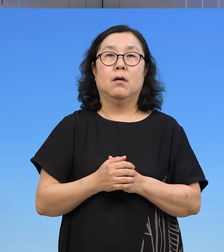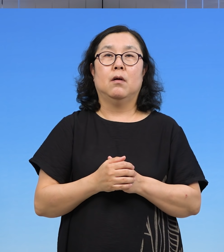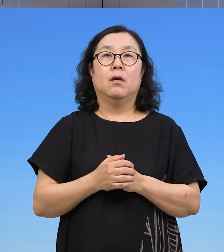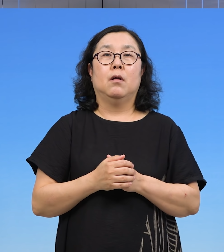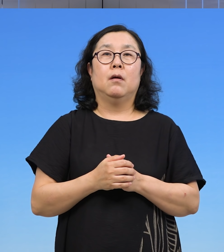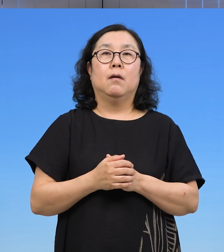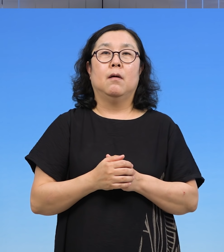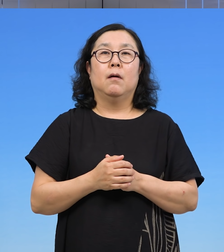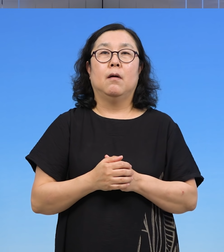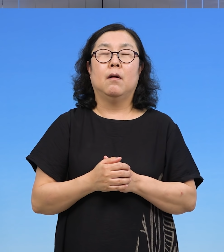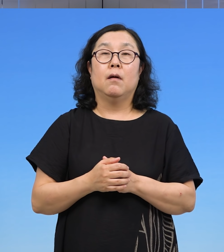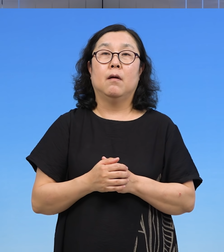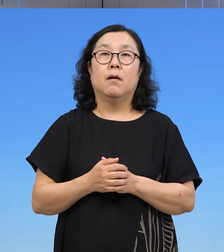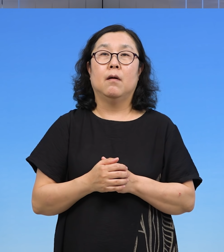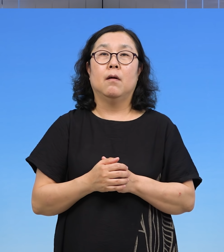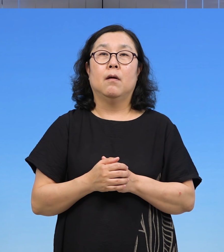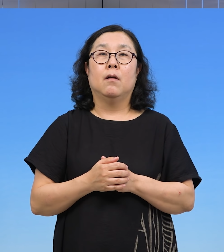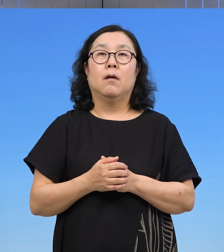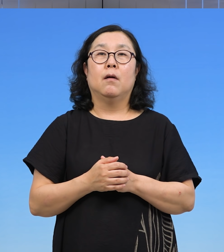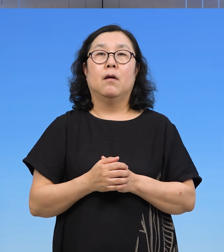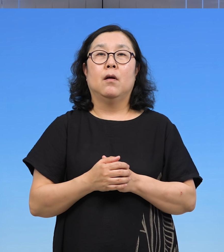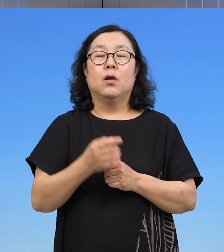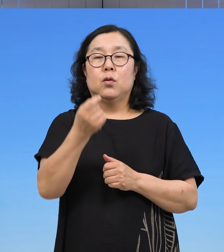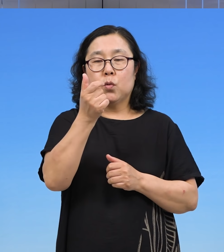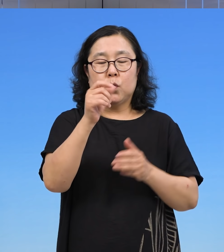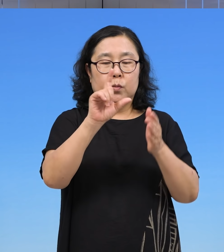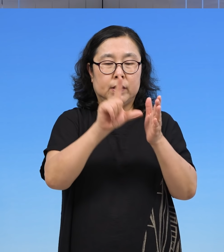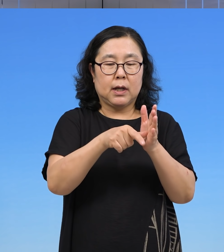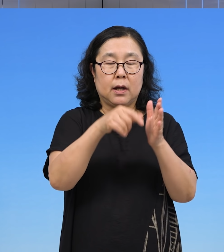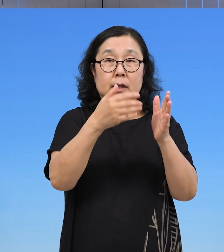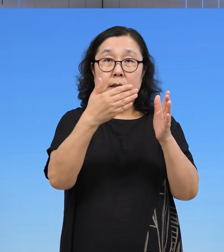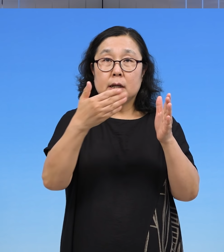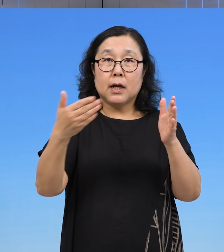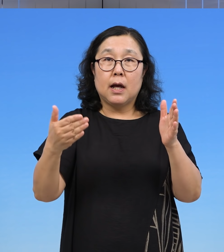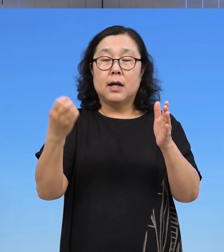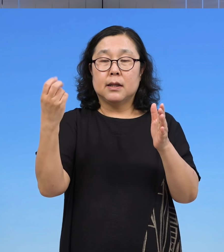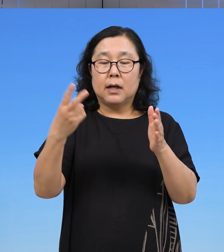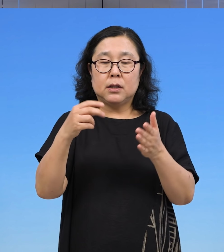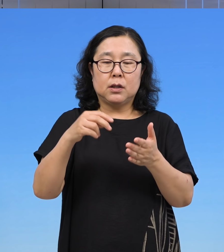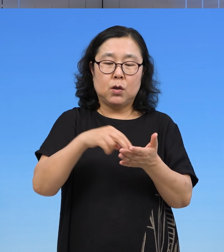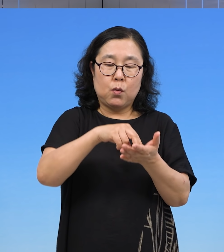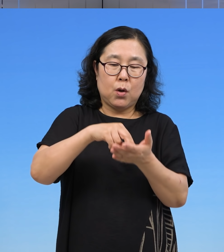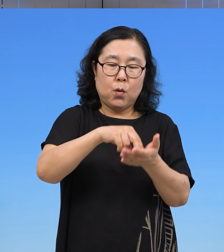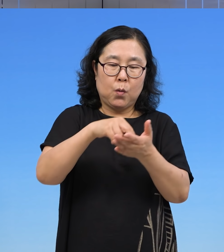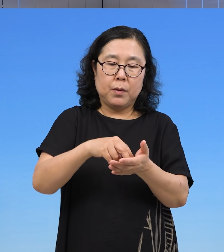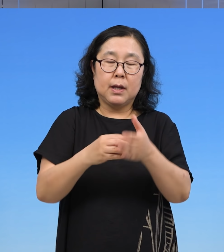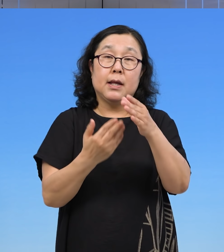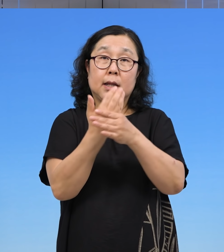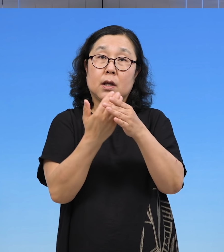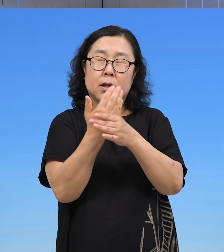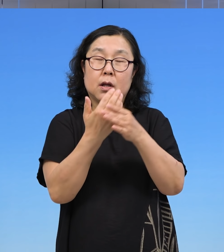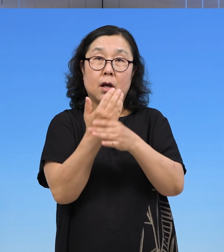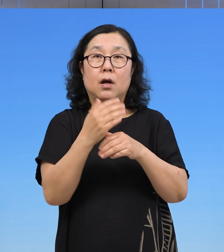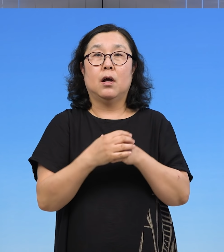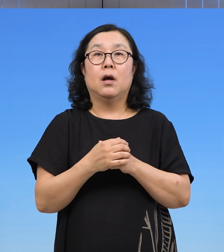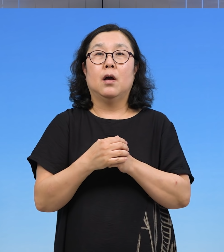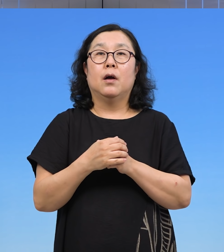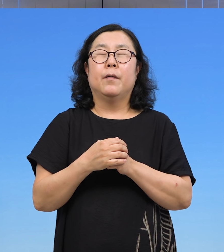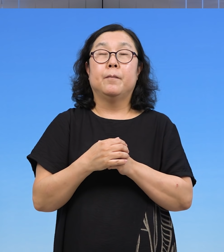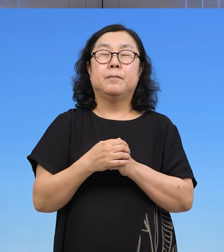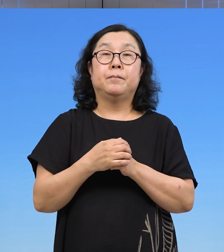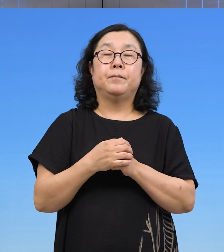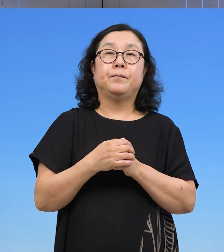외롭지도 않고 그랬는데 조금 시간이 지나니까 그분이 설교를 듣고 계시기